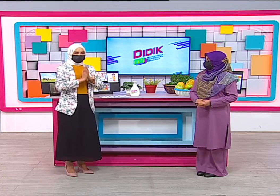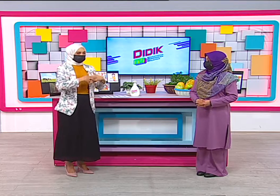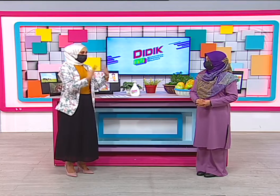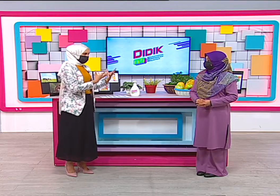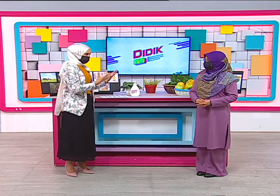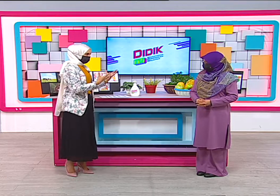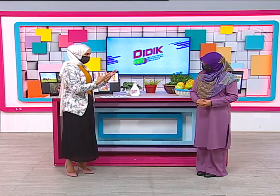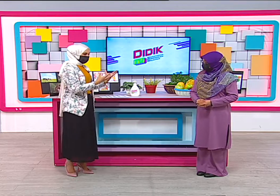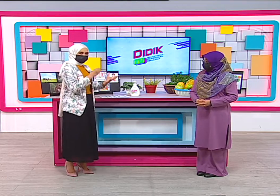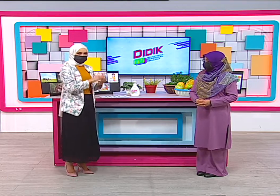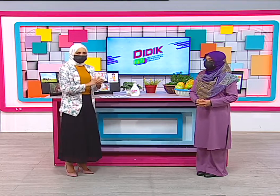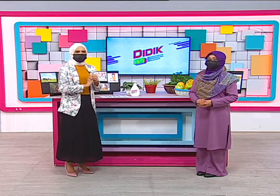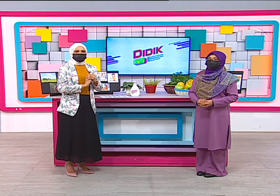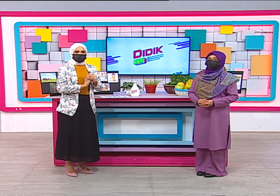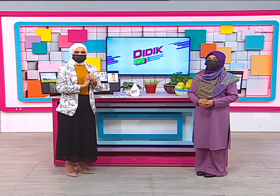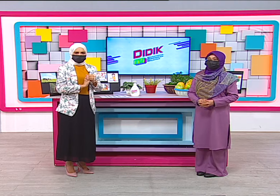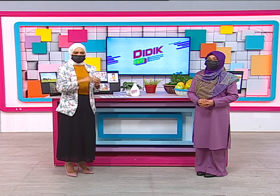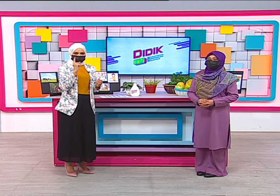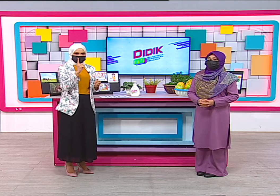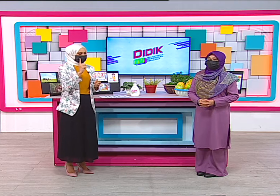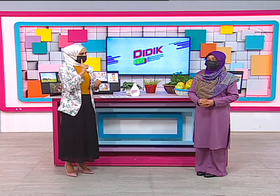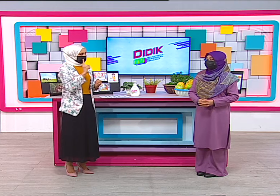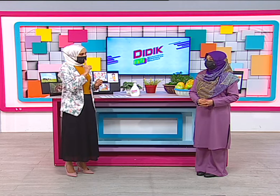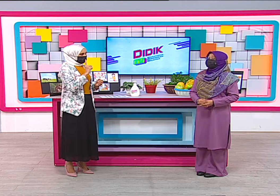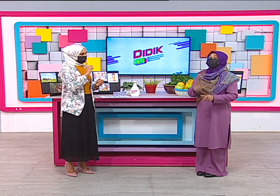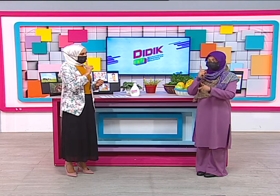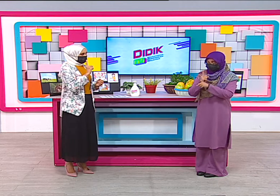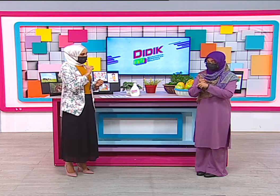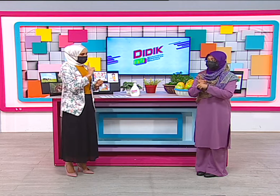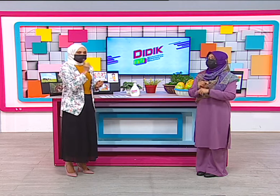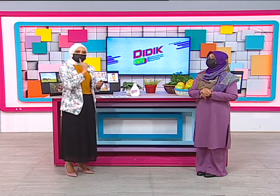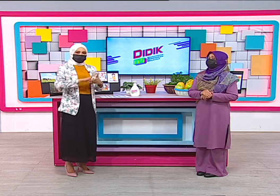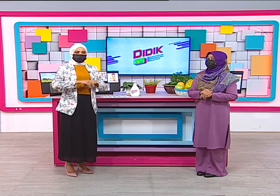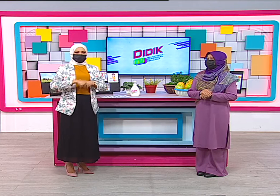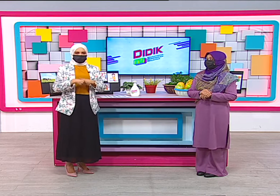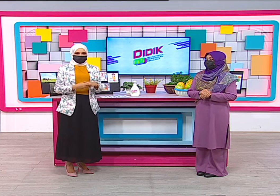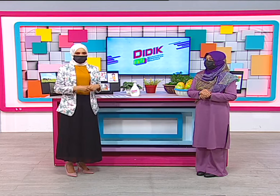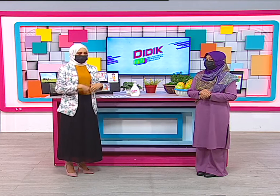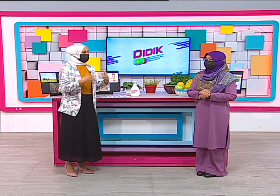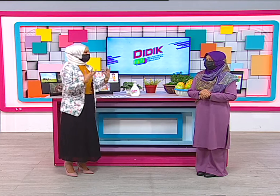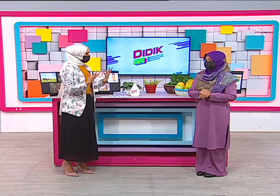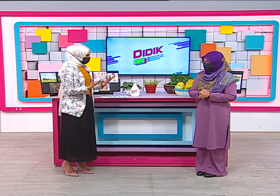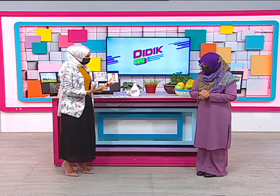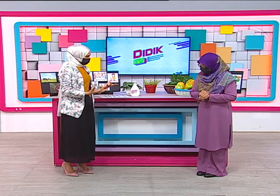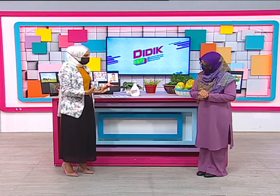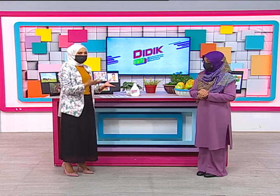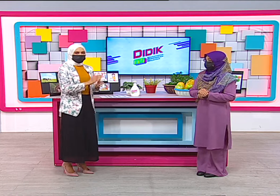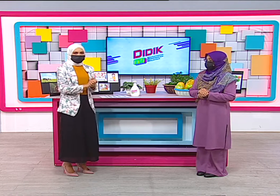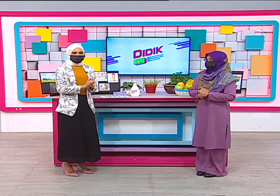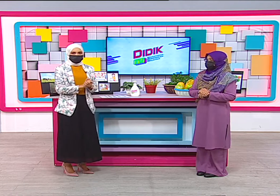bisa joget kita anak belajar saja fotosintesis size betul-betul sebelum kita enggak belajar lebih lagi tetap saja ini saya persilahkan